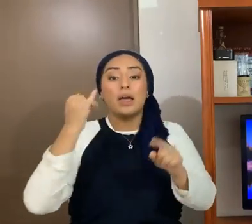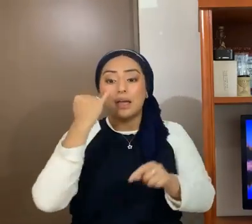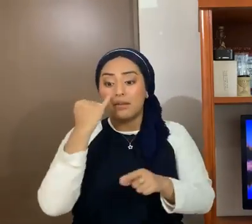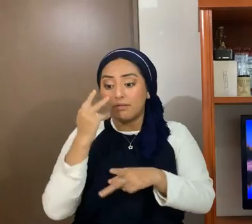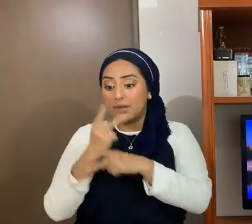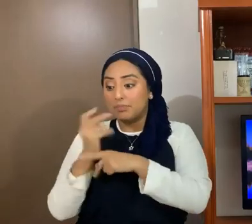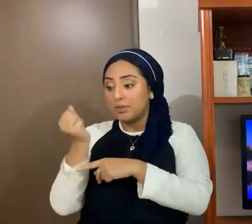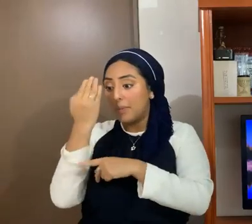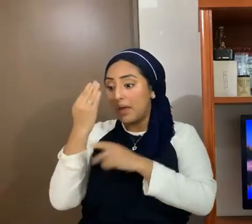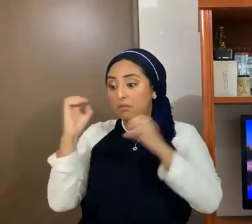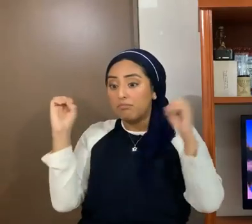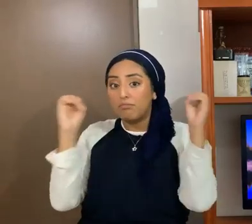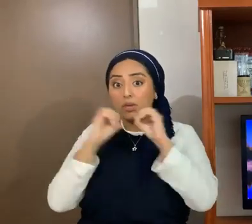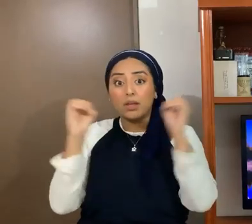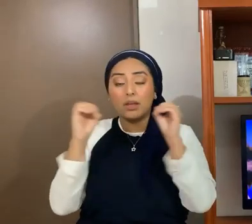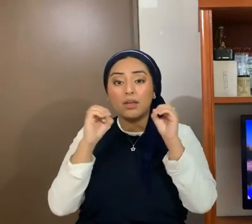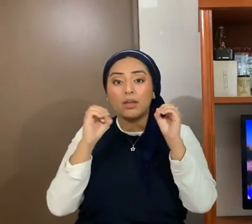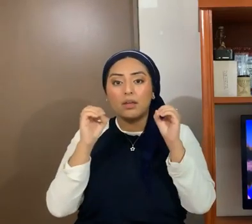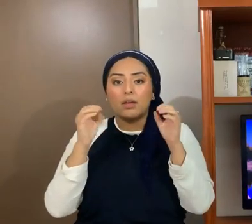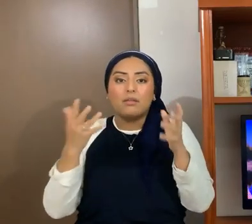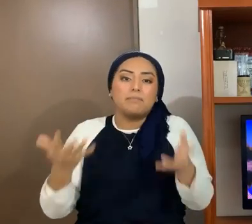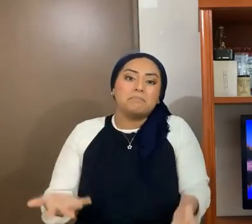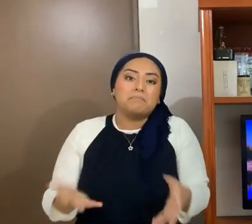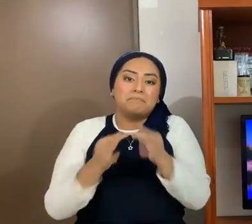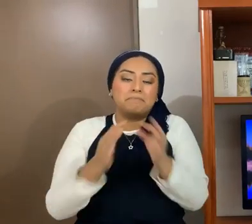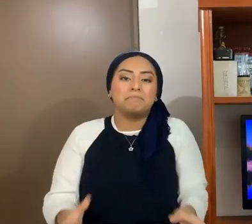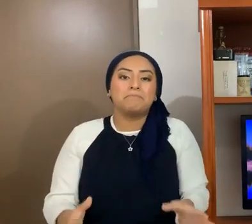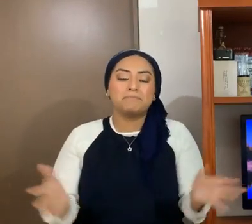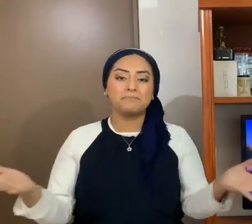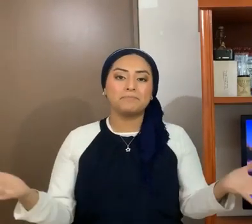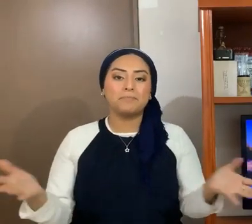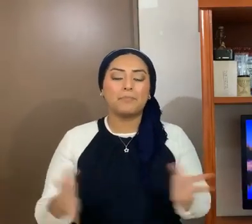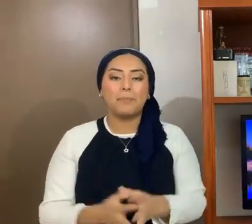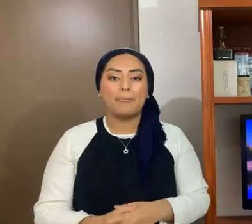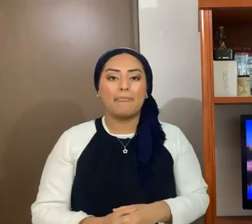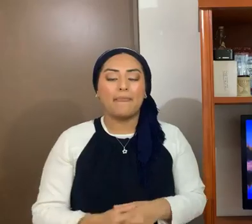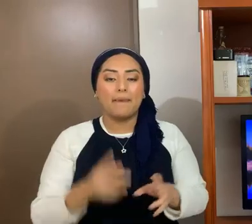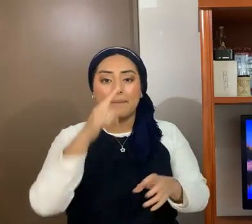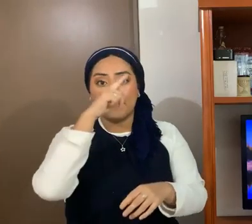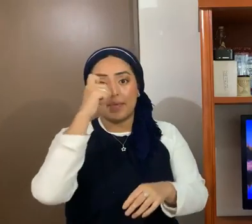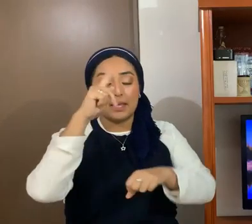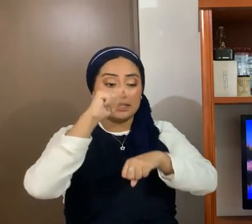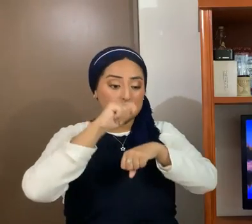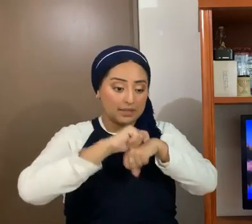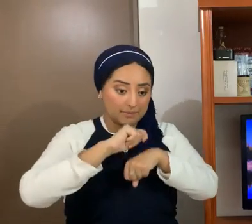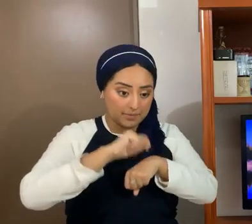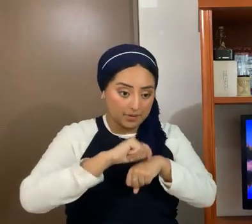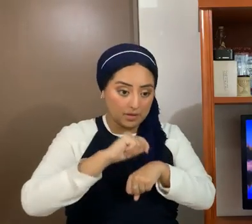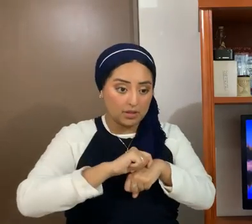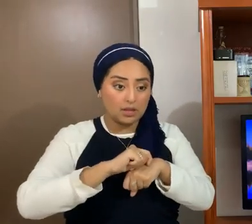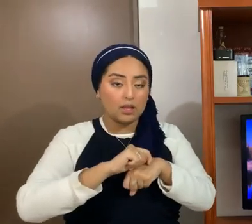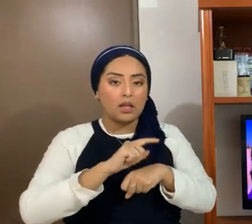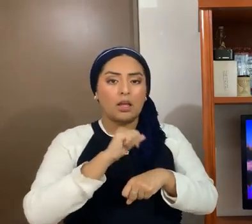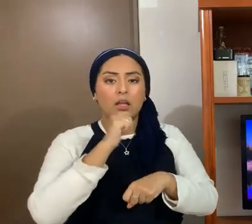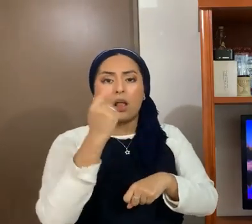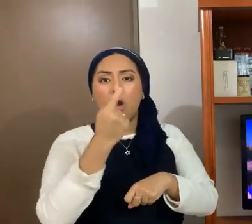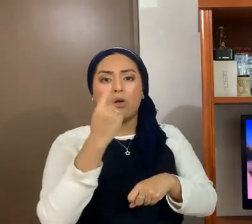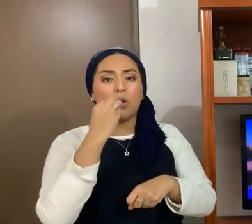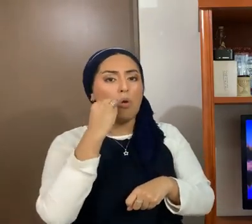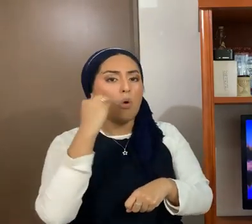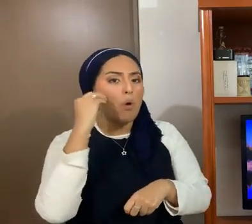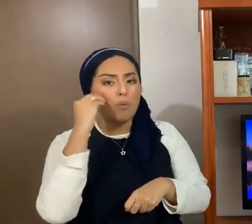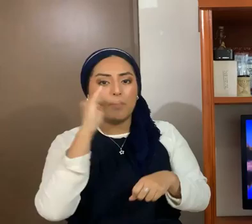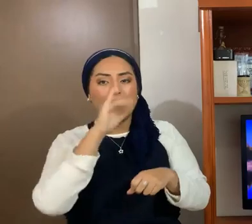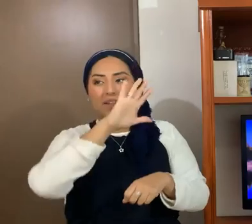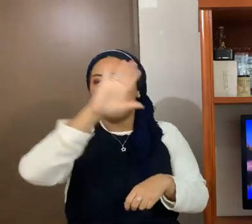sirve saber esto si no se guarda bien el Shabbat. Porque el templo no era una casa como la de